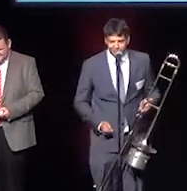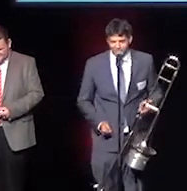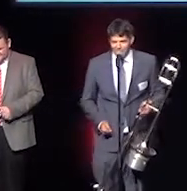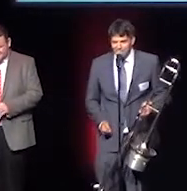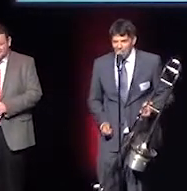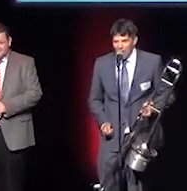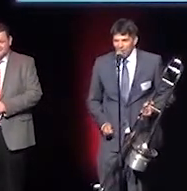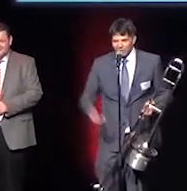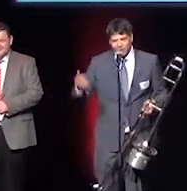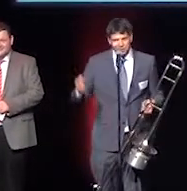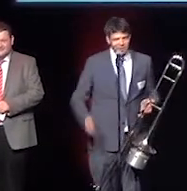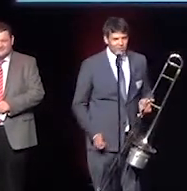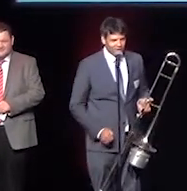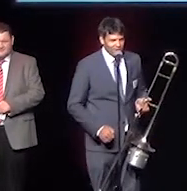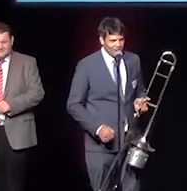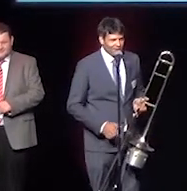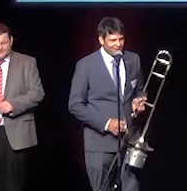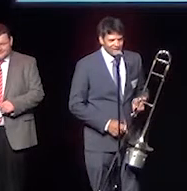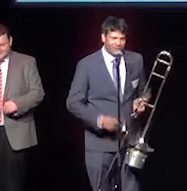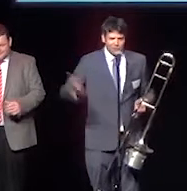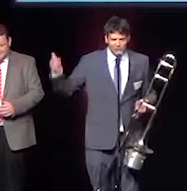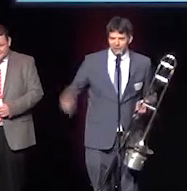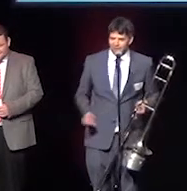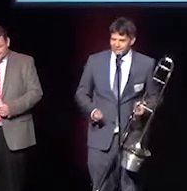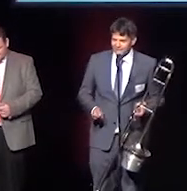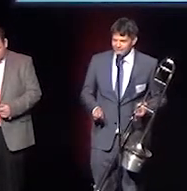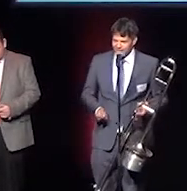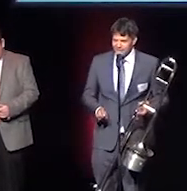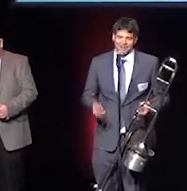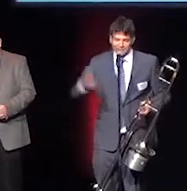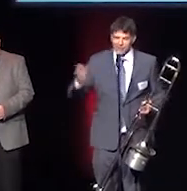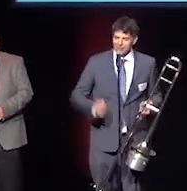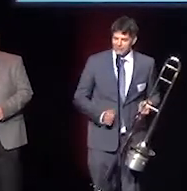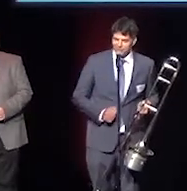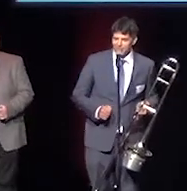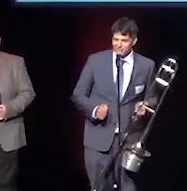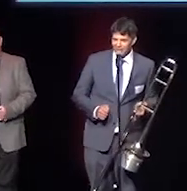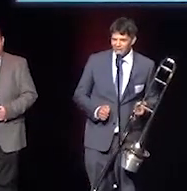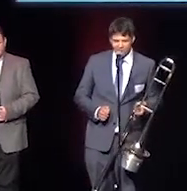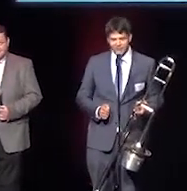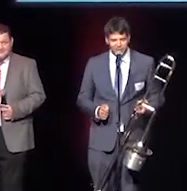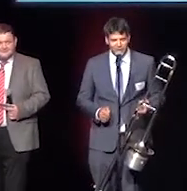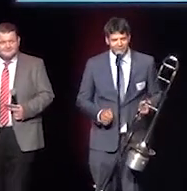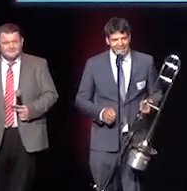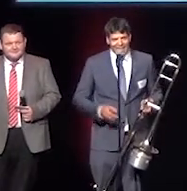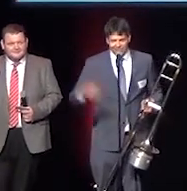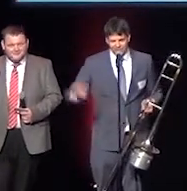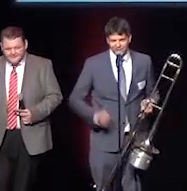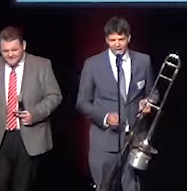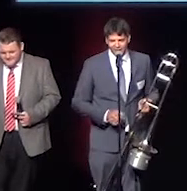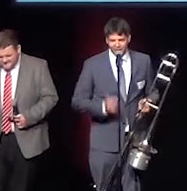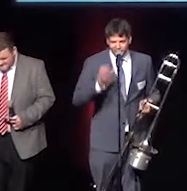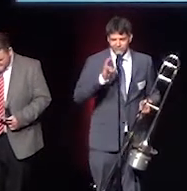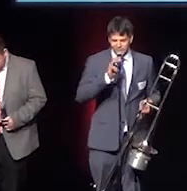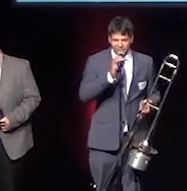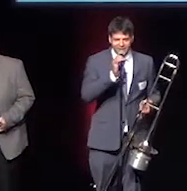war es trotzdem und ein tolles Jubiläum war es auch. Sie waren wunderbare Gäste, sagt man dann immer. Stimmt natürlich in diesem Fall auch ganz besonders. Jetzt wünschen wir Ihnen